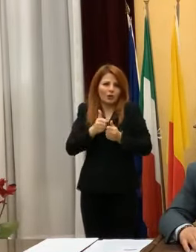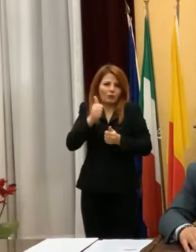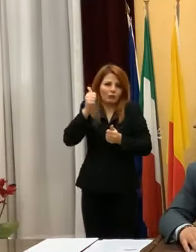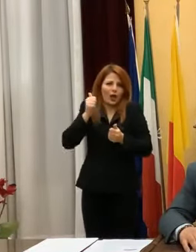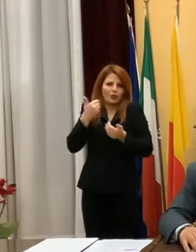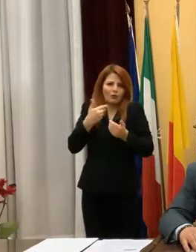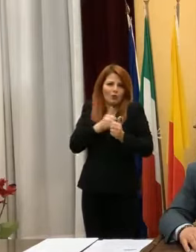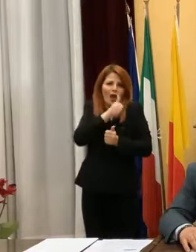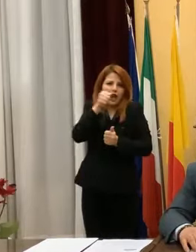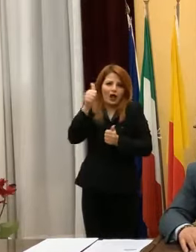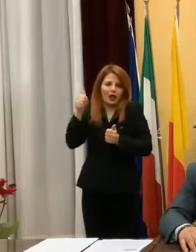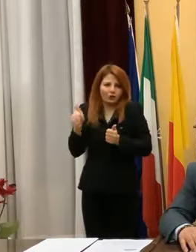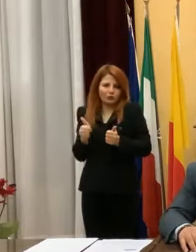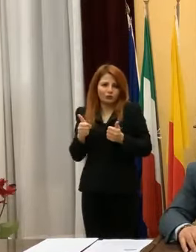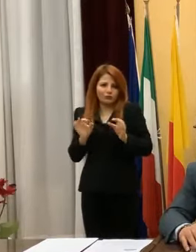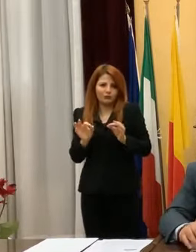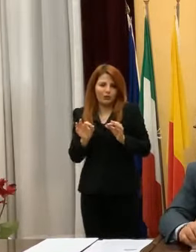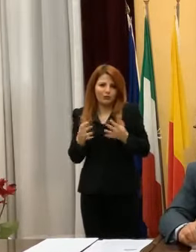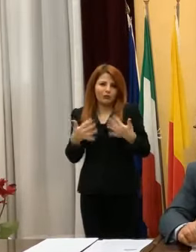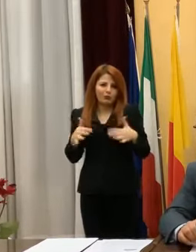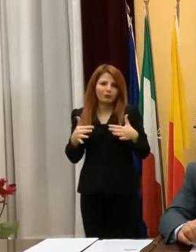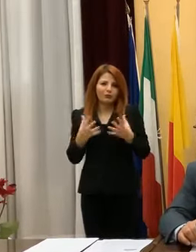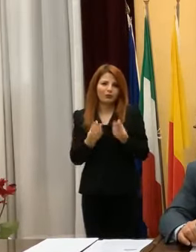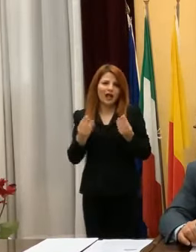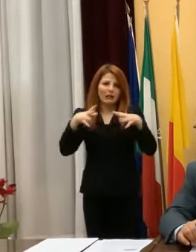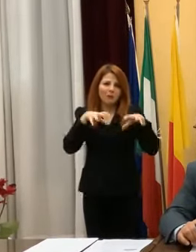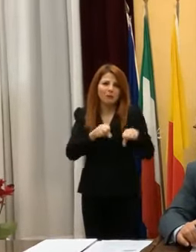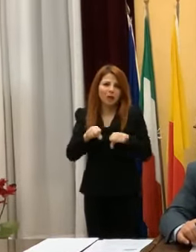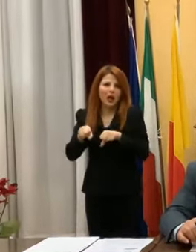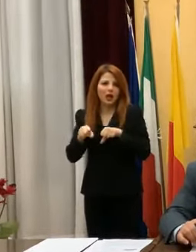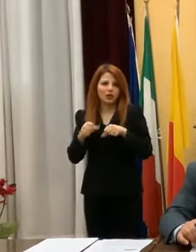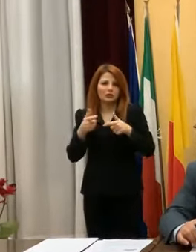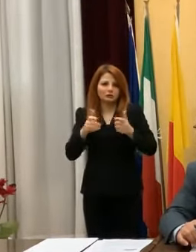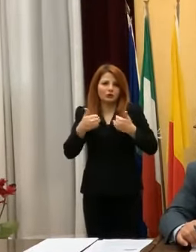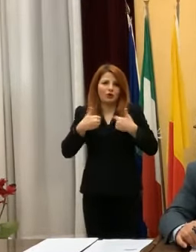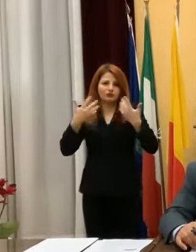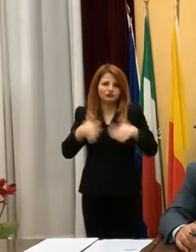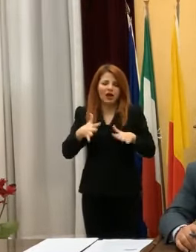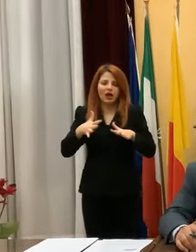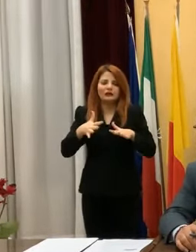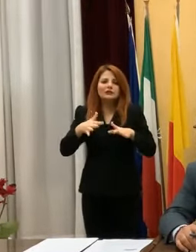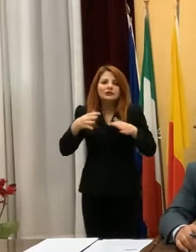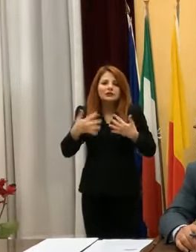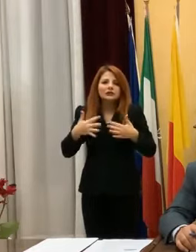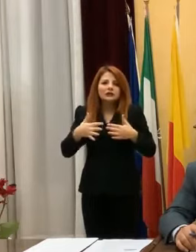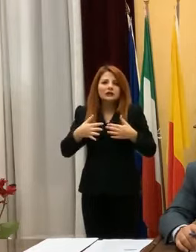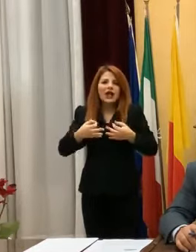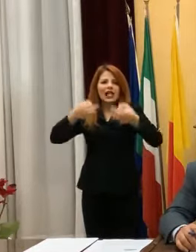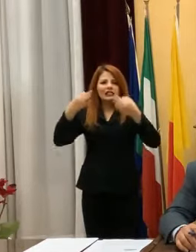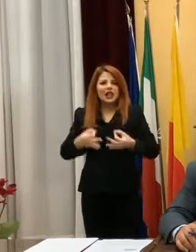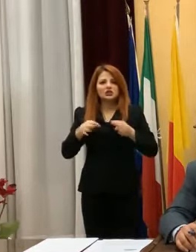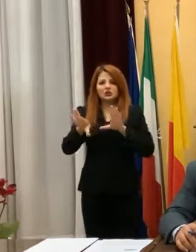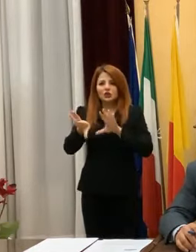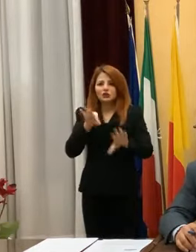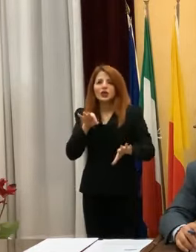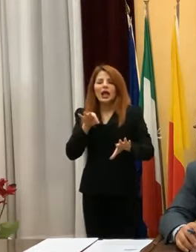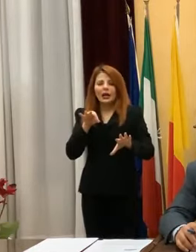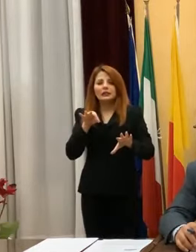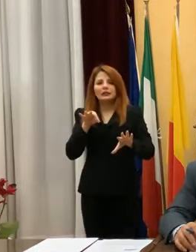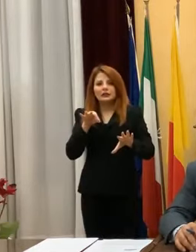un anno anche a assumere decisioni e a occuparci